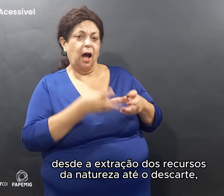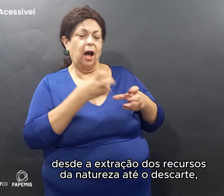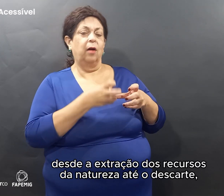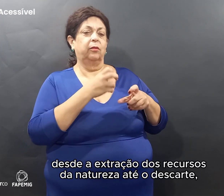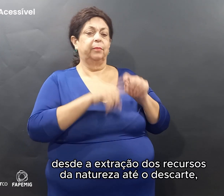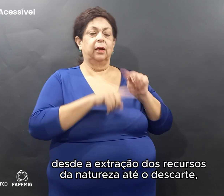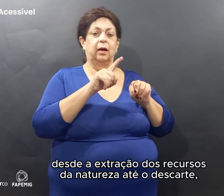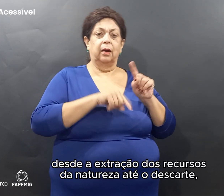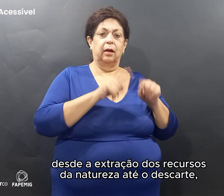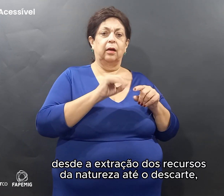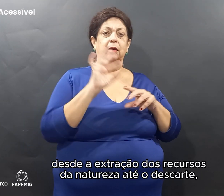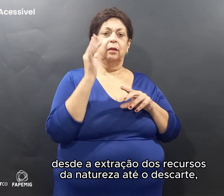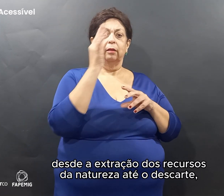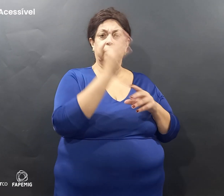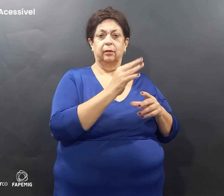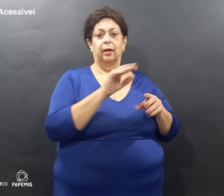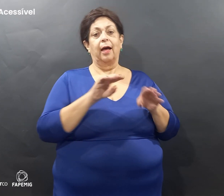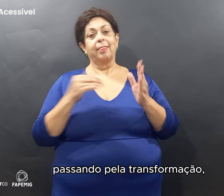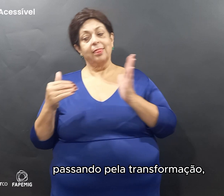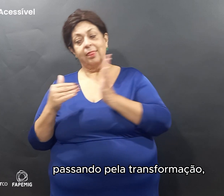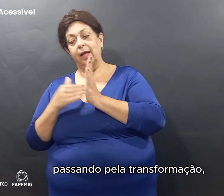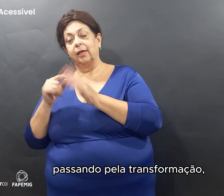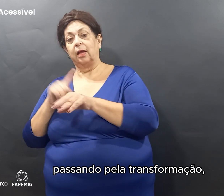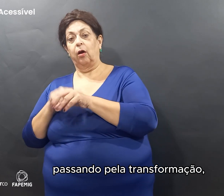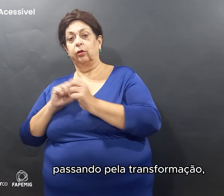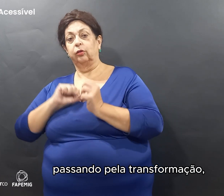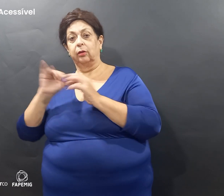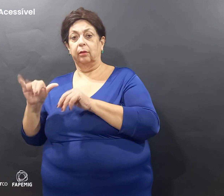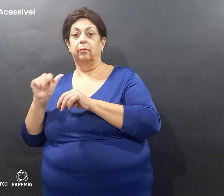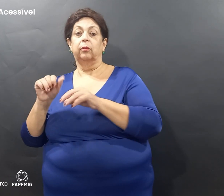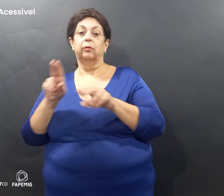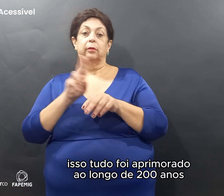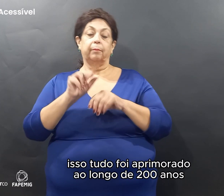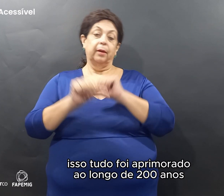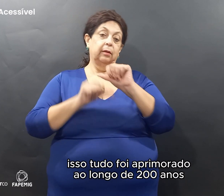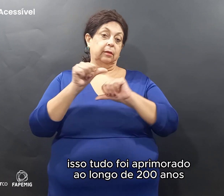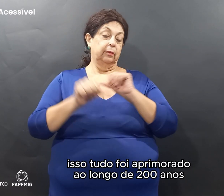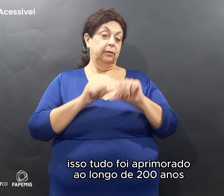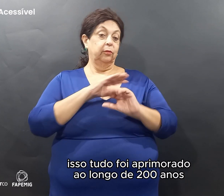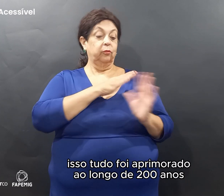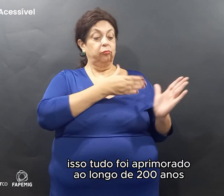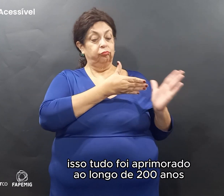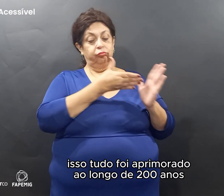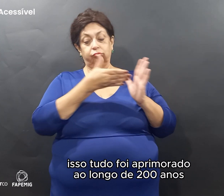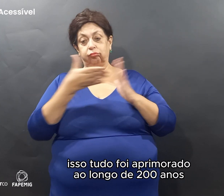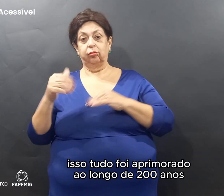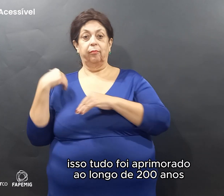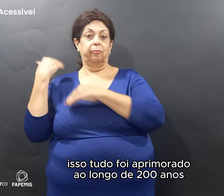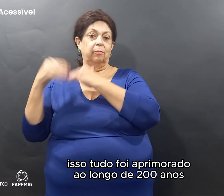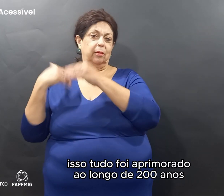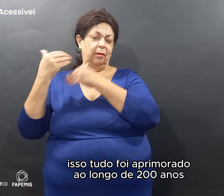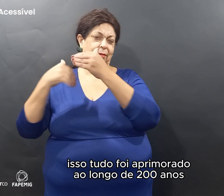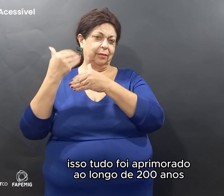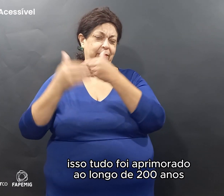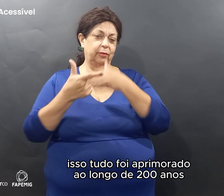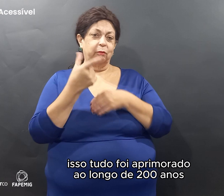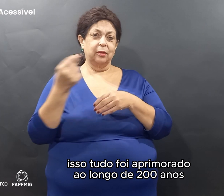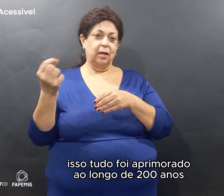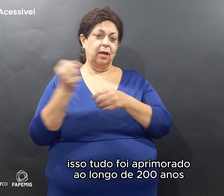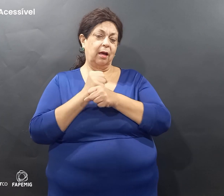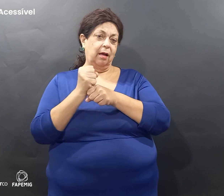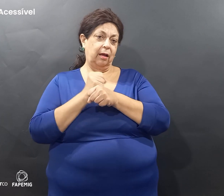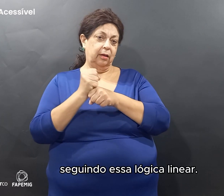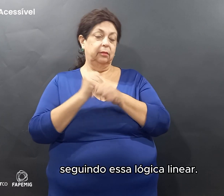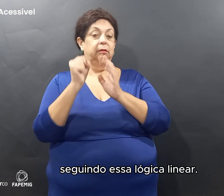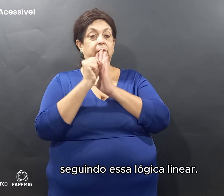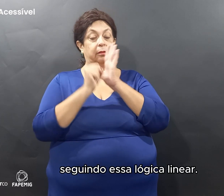da natureza até o descarte, passando pela transformação, isso tudo foi aprimorado ao longo de 200 anos aí,